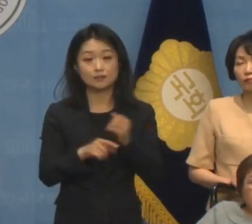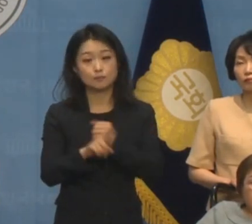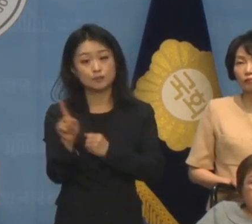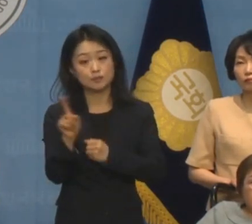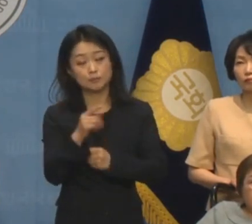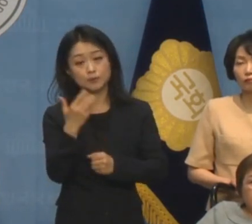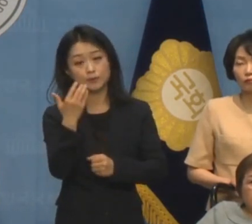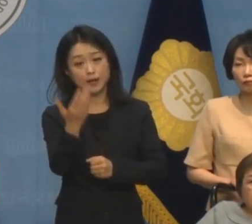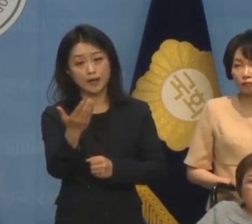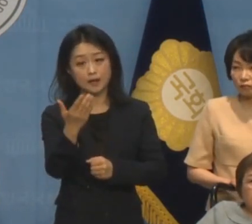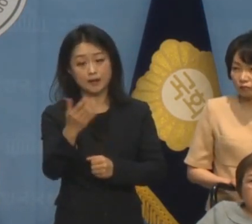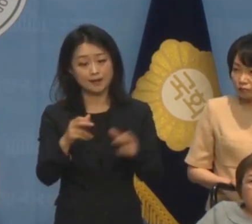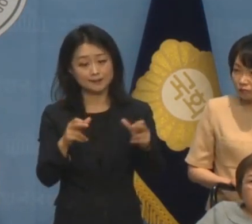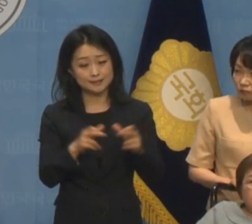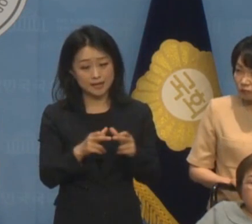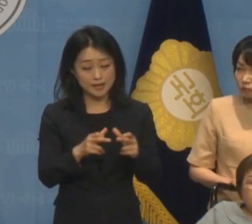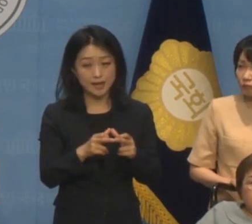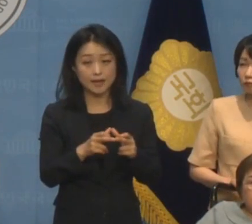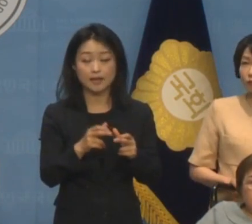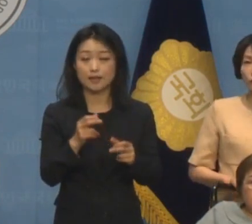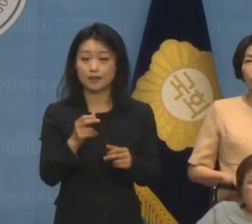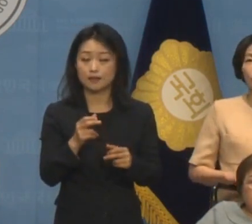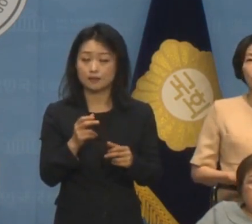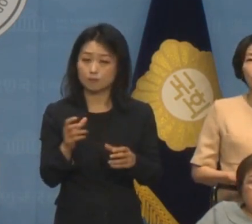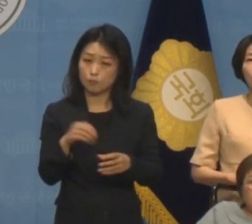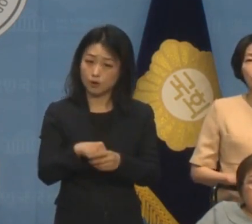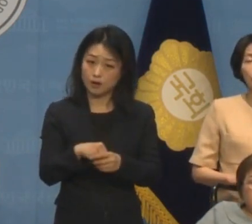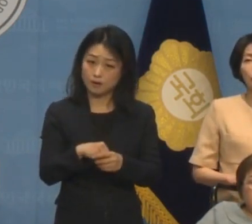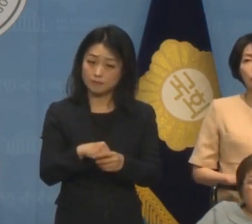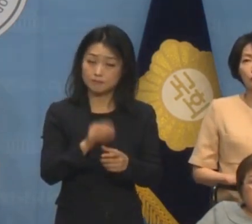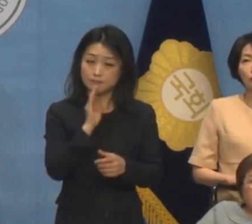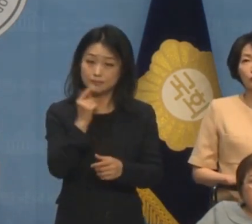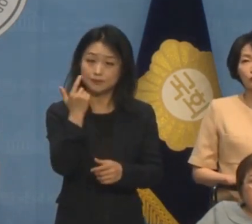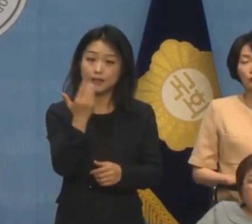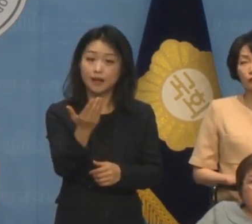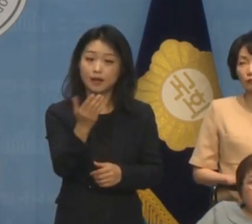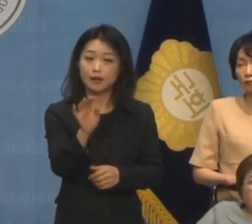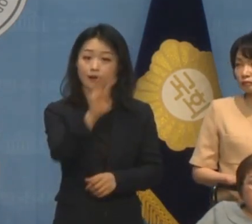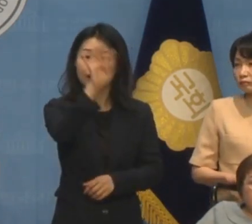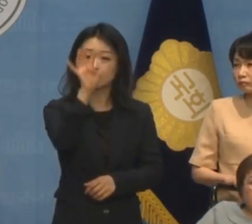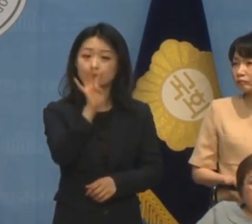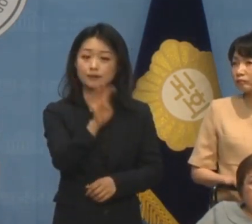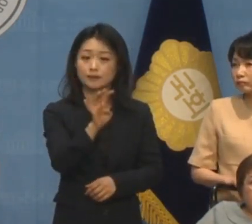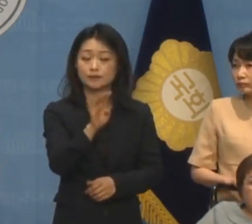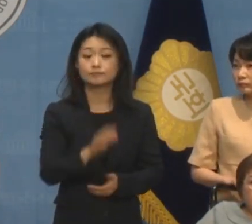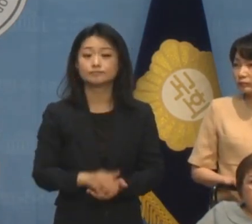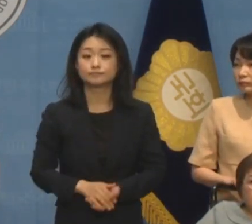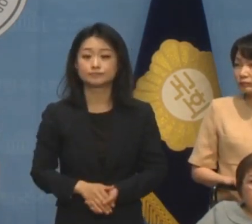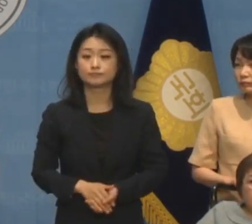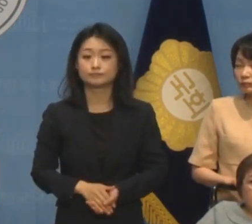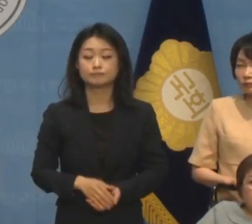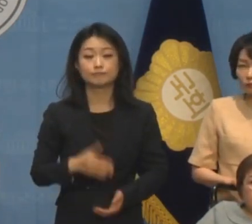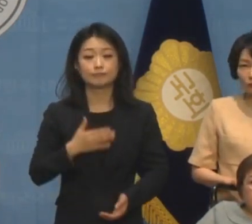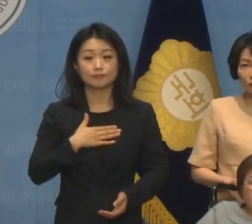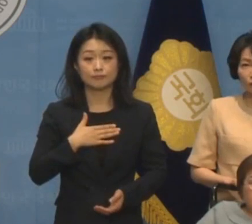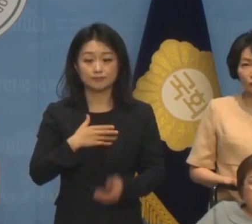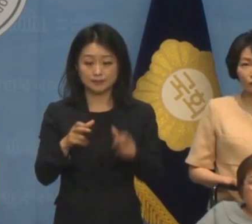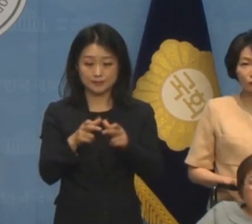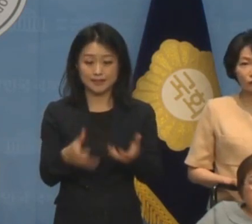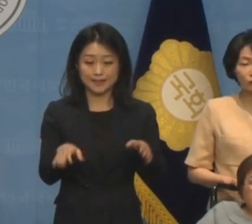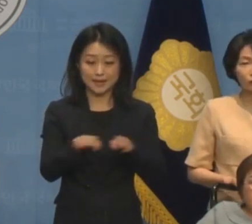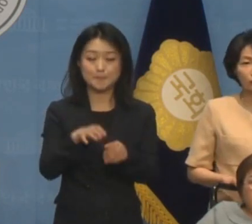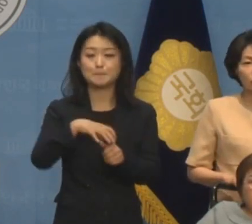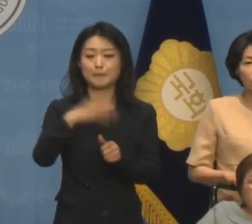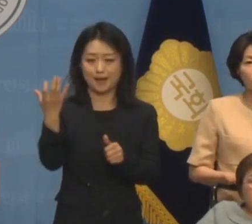의미가 장애인이라든지 다른 사람들이 포함이 되어 있는지 저는 묻고 싶습니다. 저는 탈시설